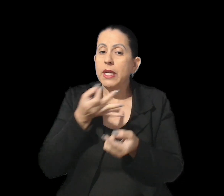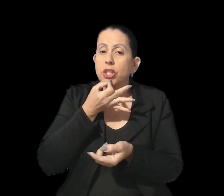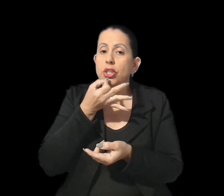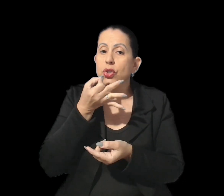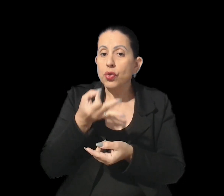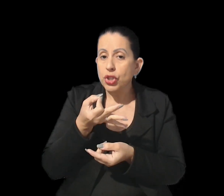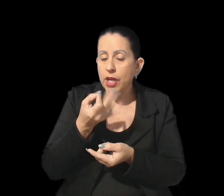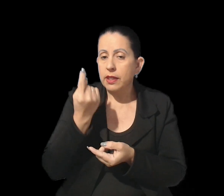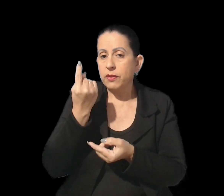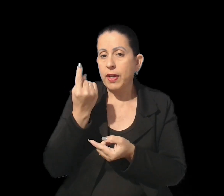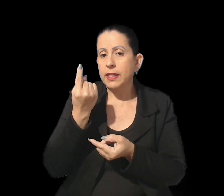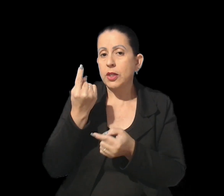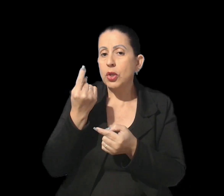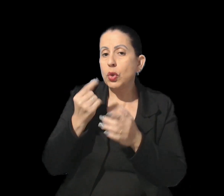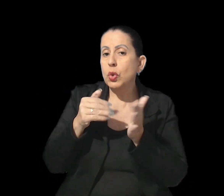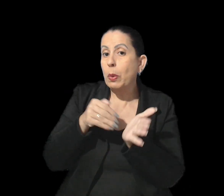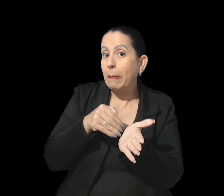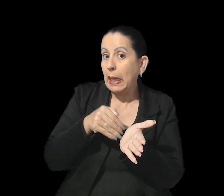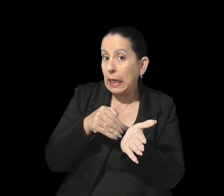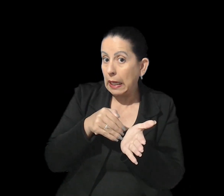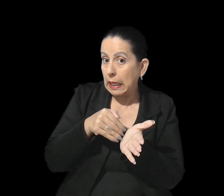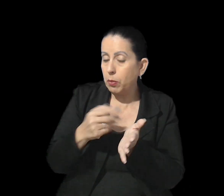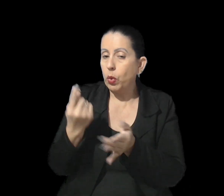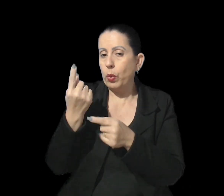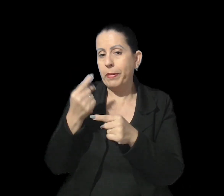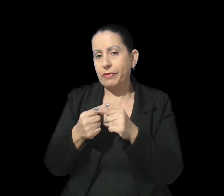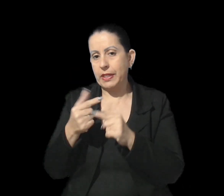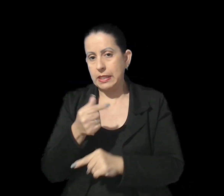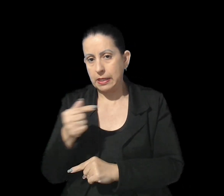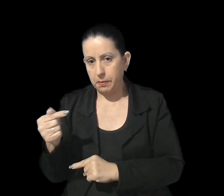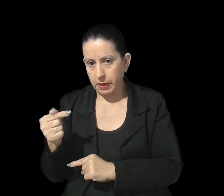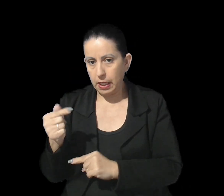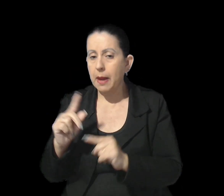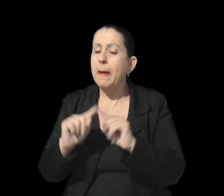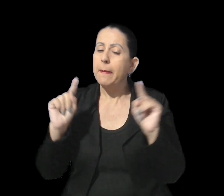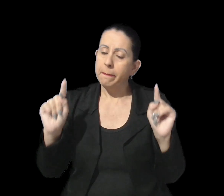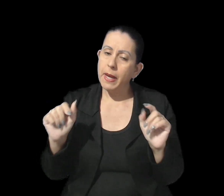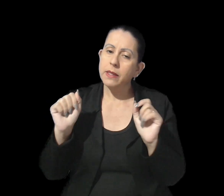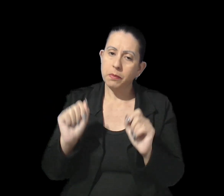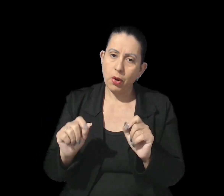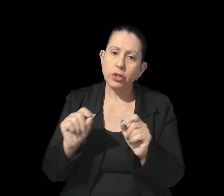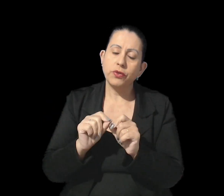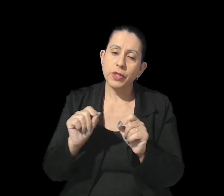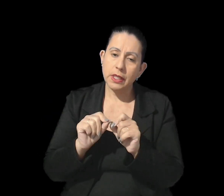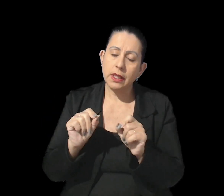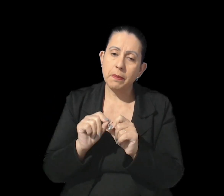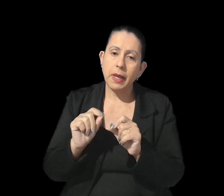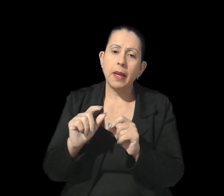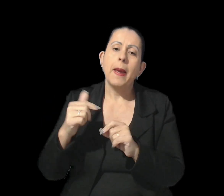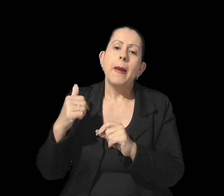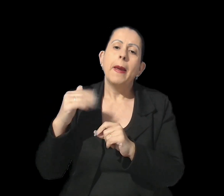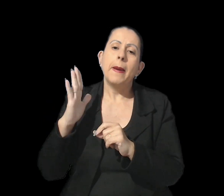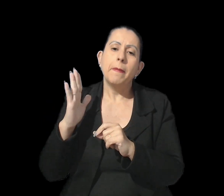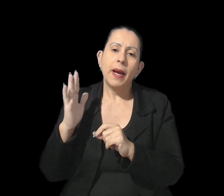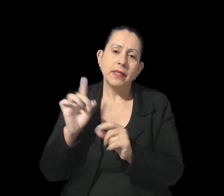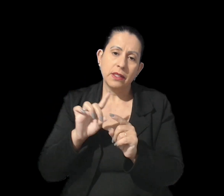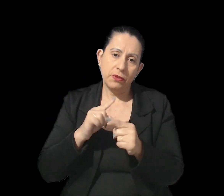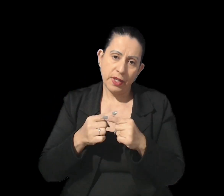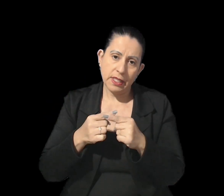gente sugere que faça no mínimo uma vez na semana, mas pode fazer também mais vezes